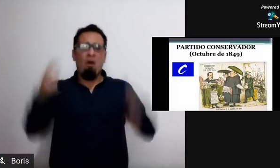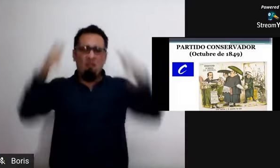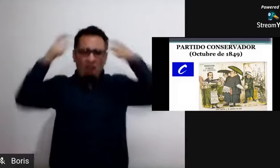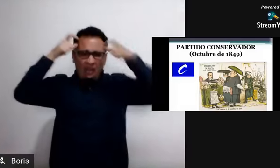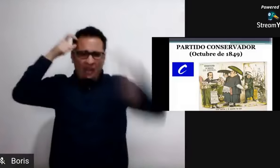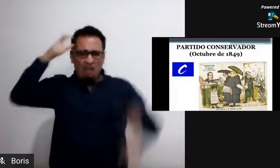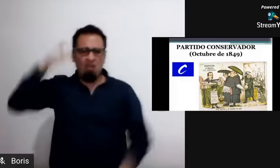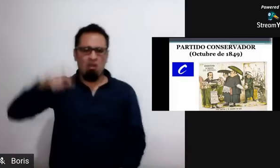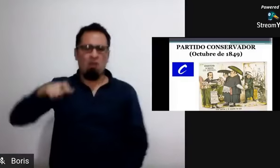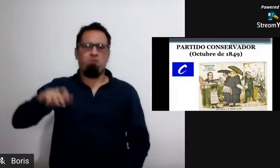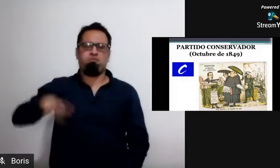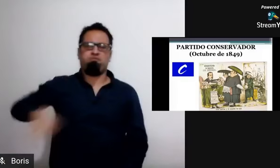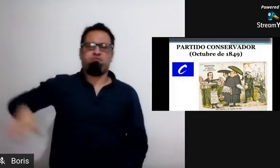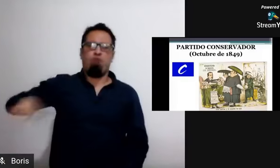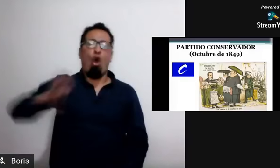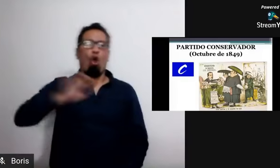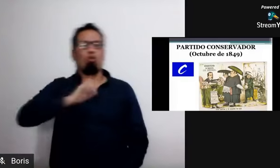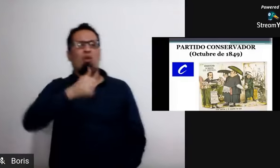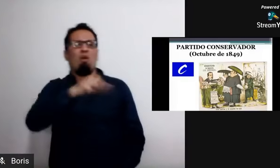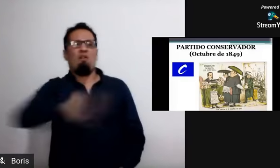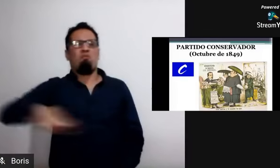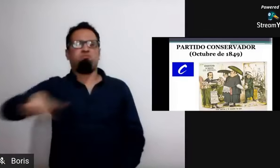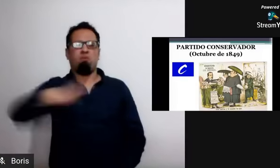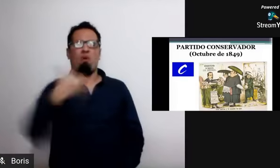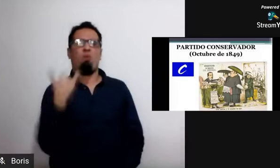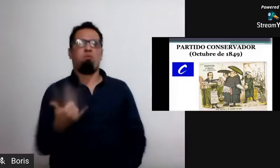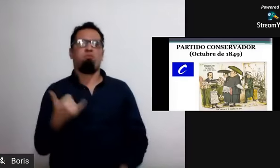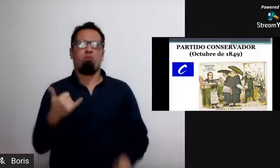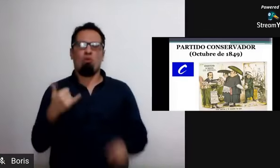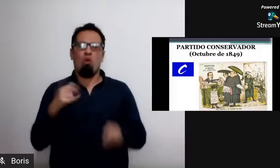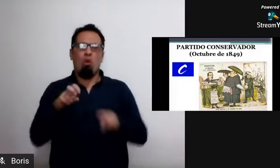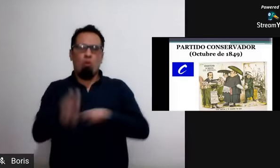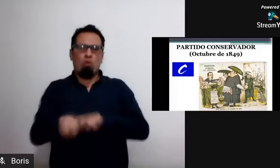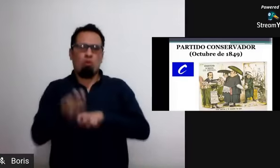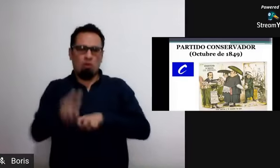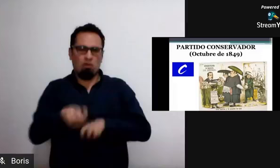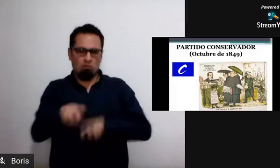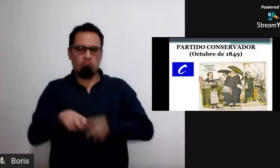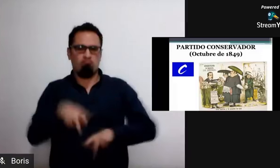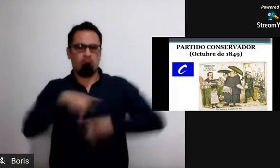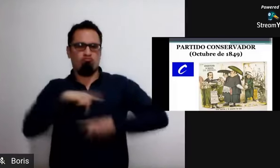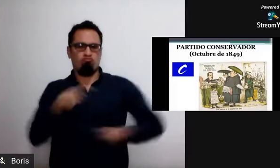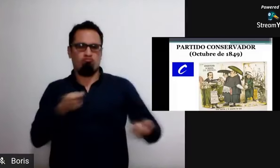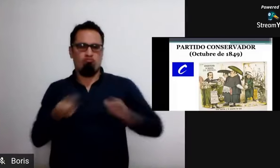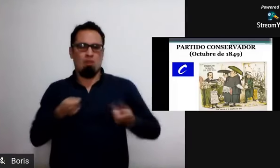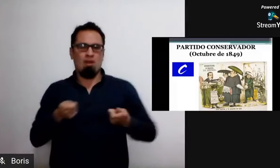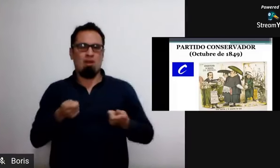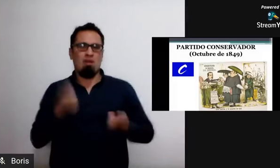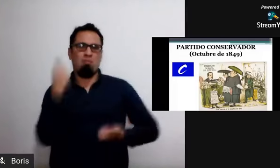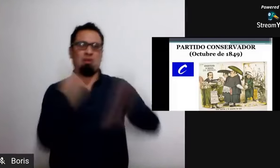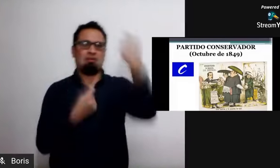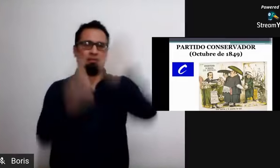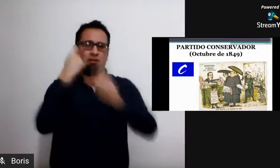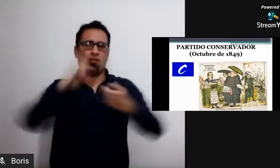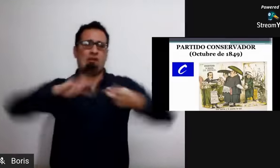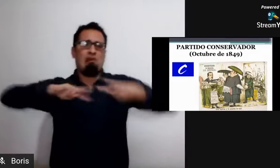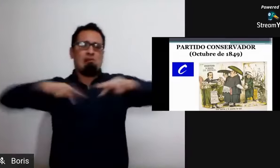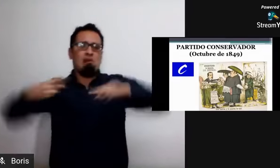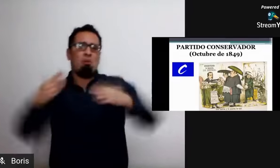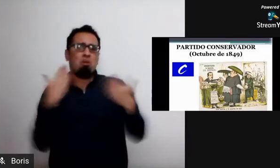separada de los campesinos que muy probablemente tenían tierras más pequeñas para poder cultivarlas y trabajarlas. Entonces los terratenientes eran